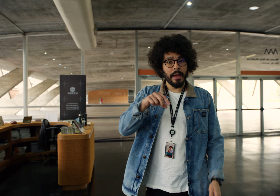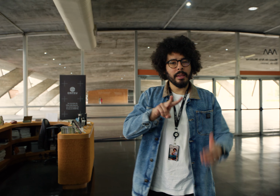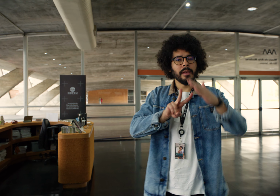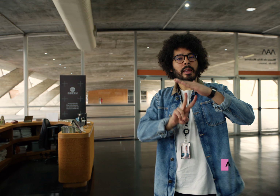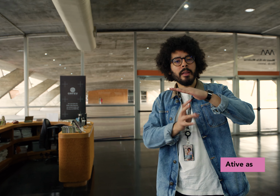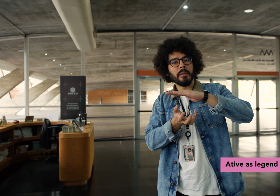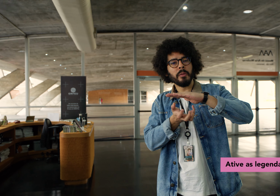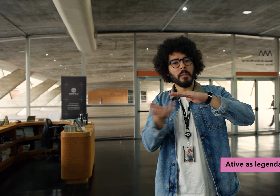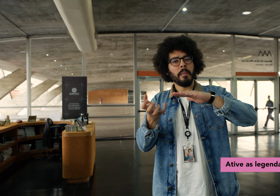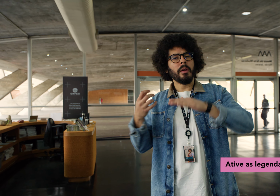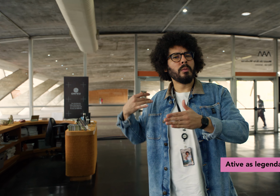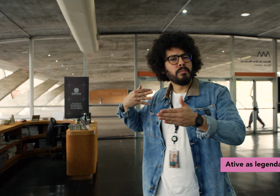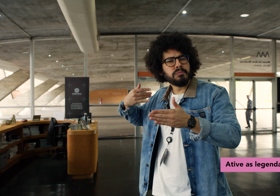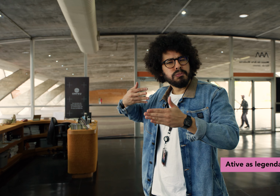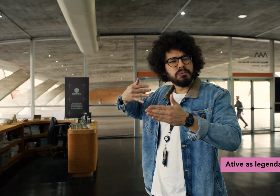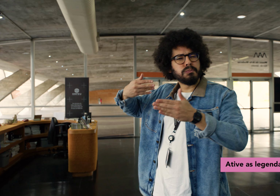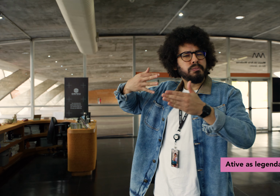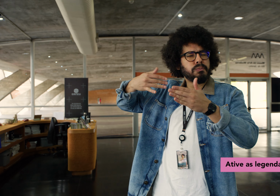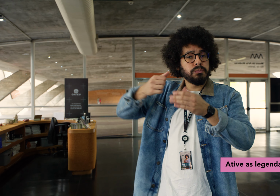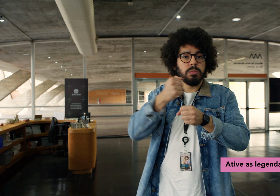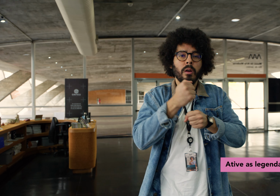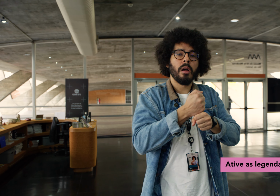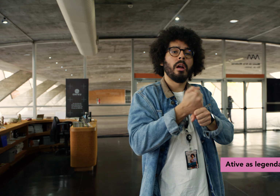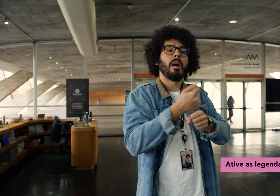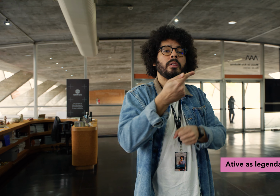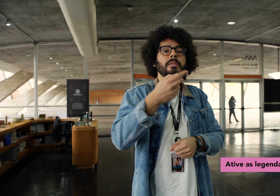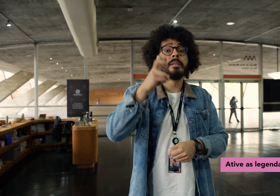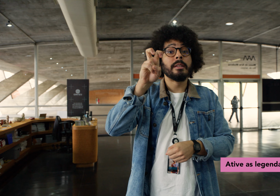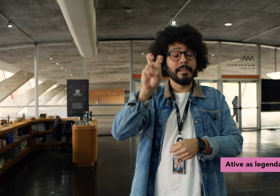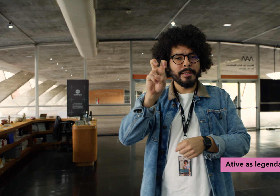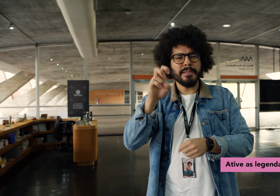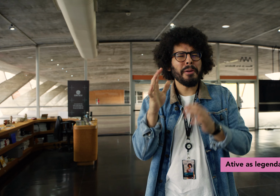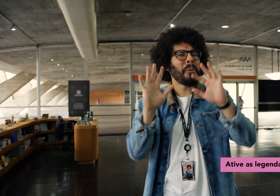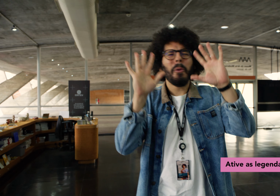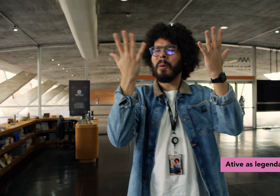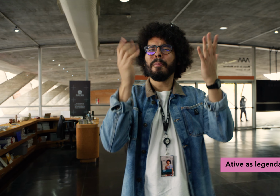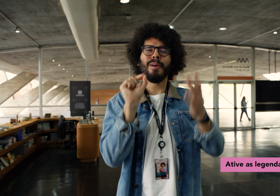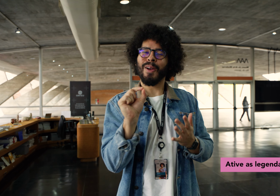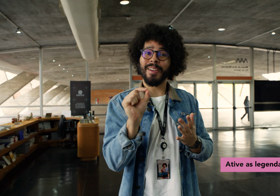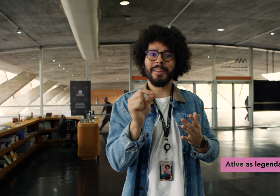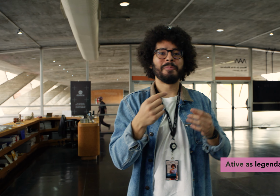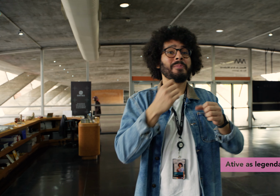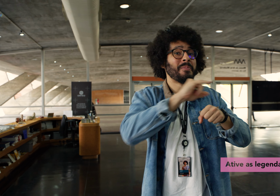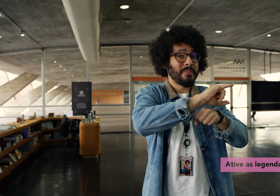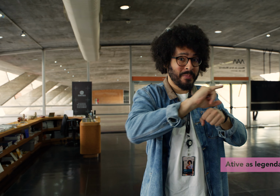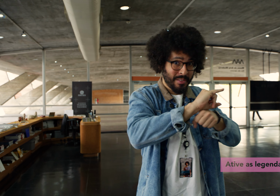Nesse ano, o Manrio completa 75 anos de vida. E para celebrar esse momento, foi inaugurada a exposição Museu Escola